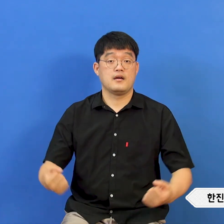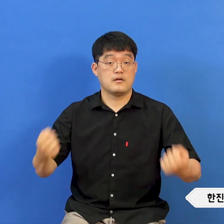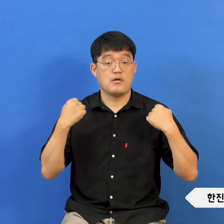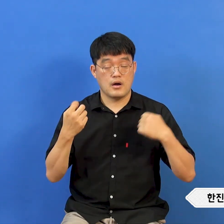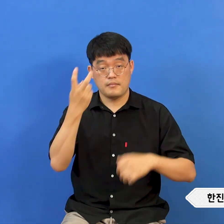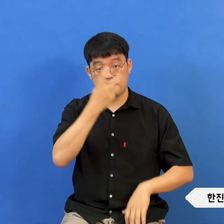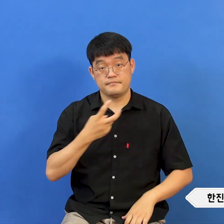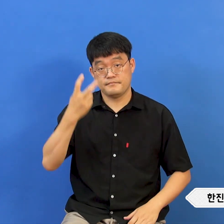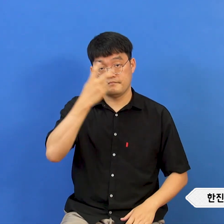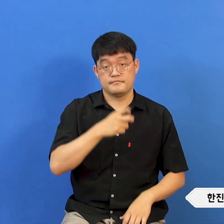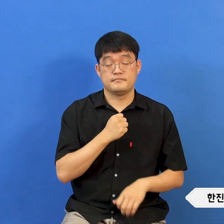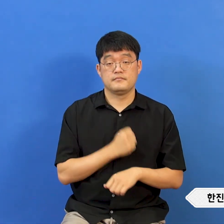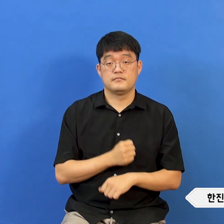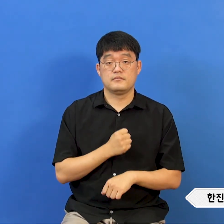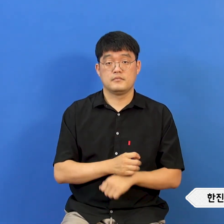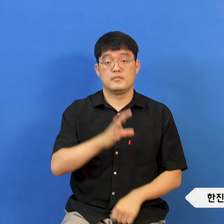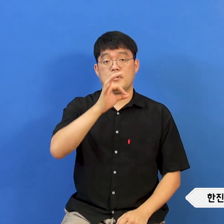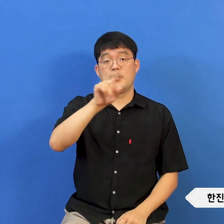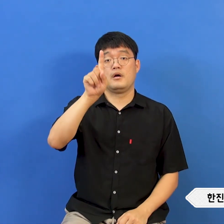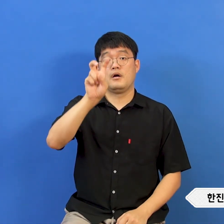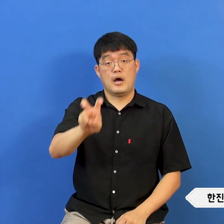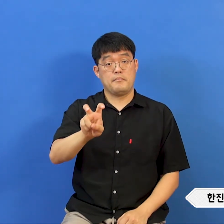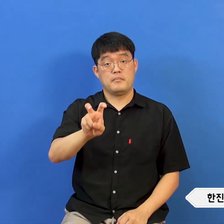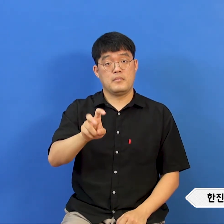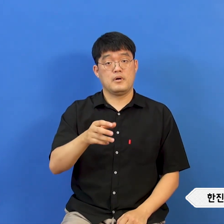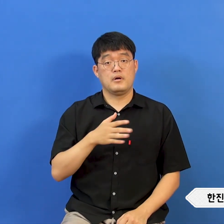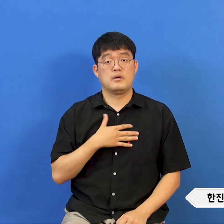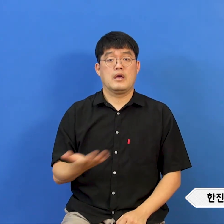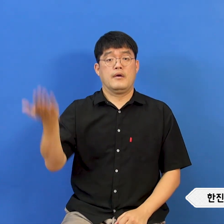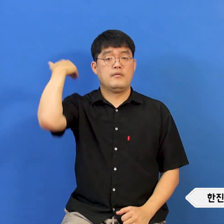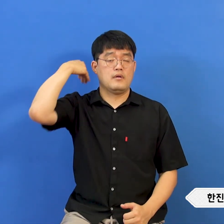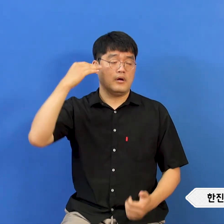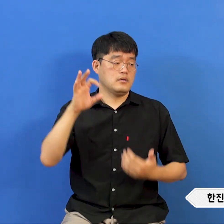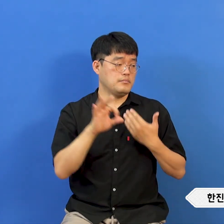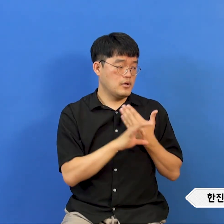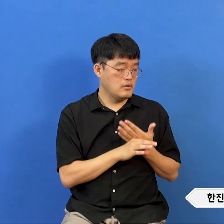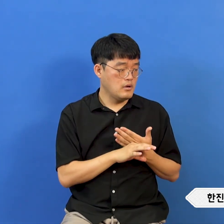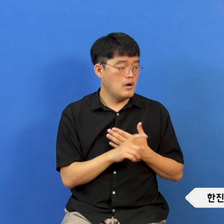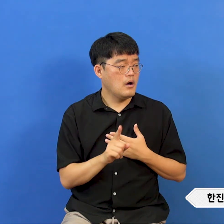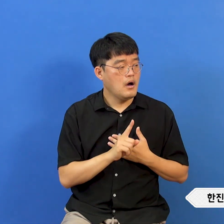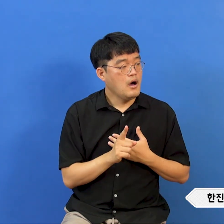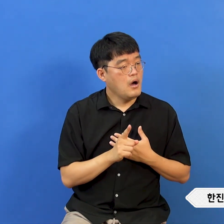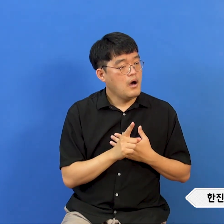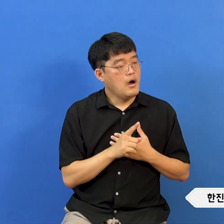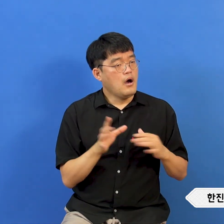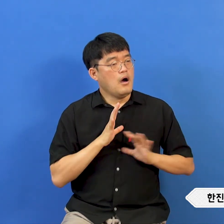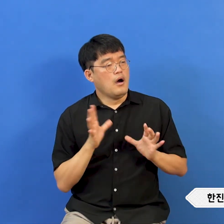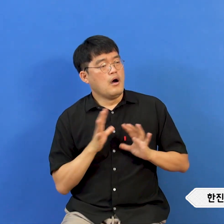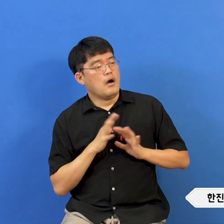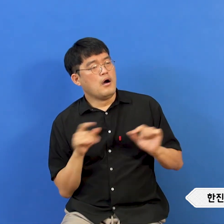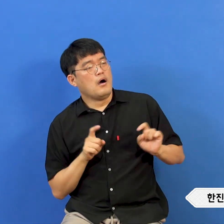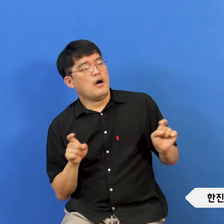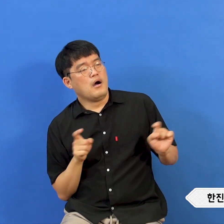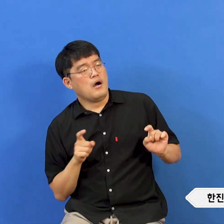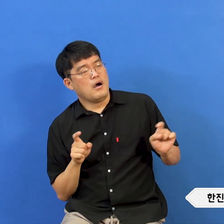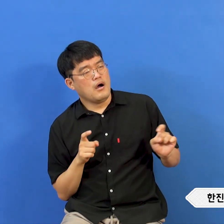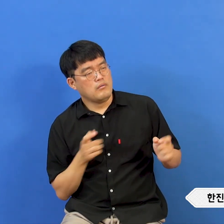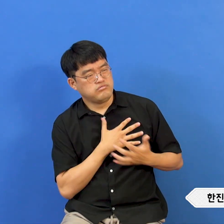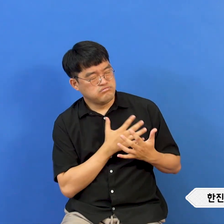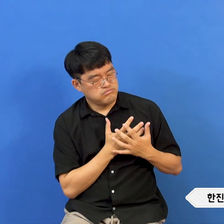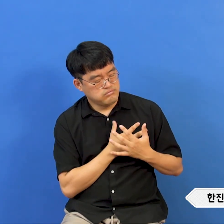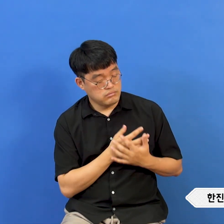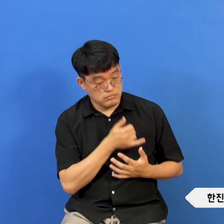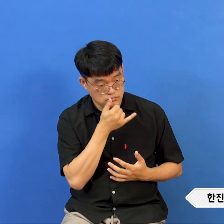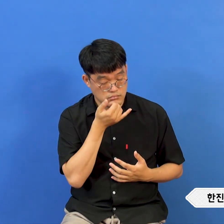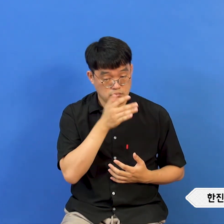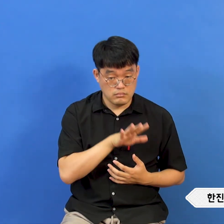건강검진했더니 암이라고 합니다. 전 같으면 눈앞이 캄캄해지고 공포에 사로잡혔을 것입니다. 그런데